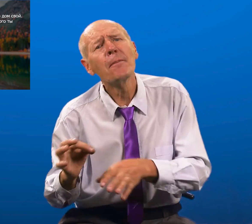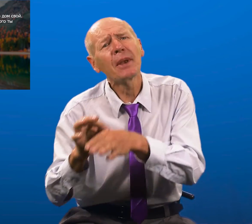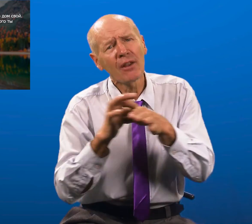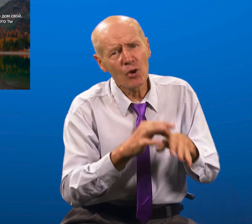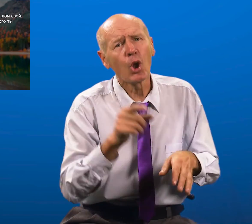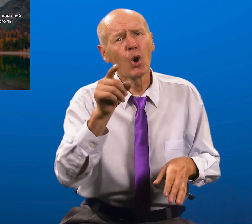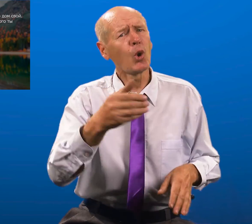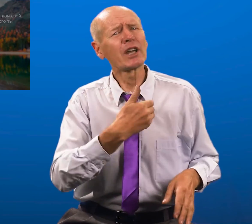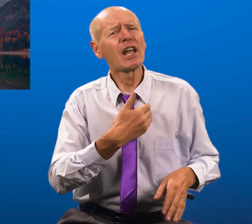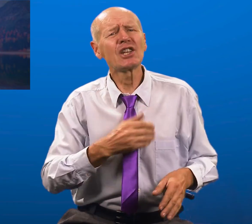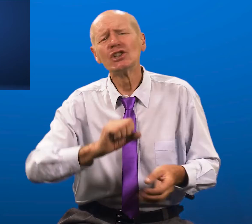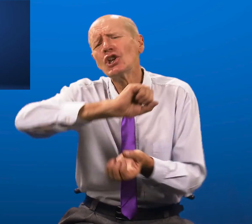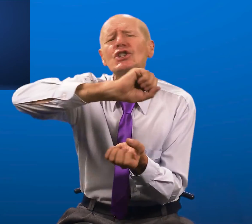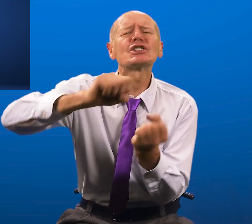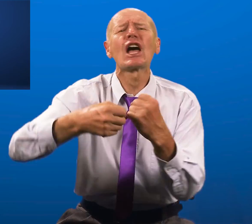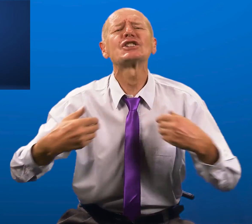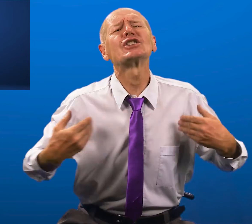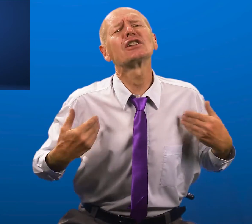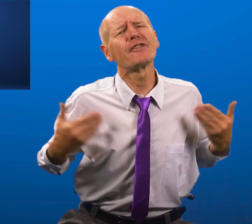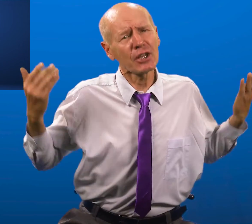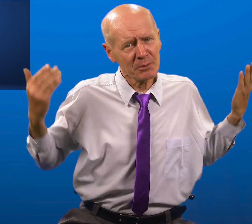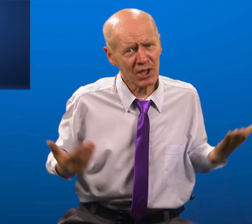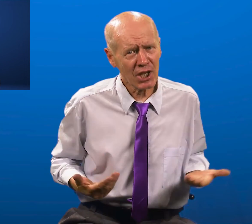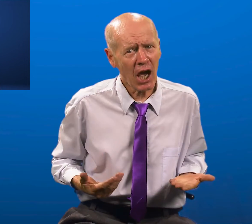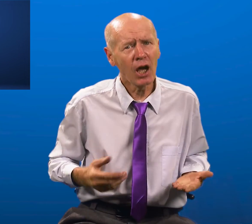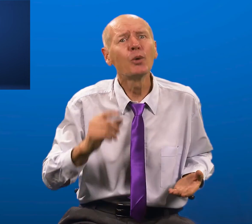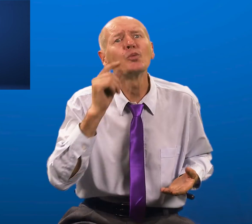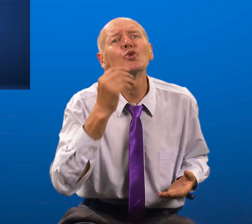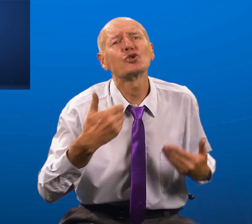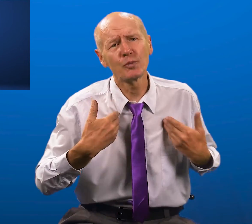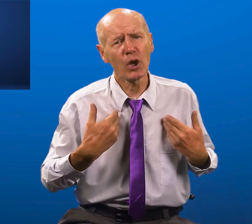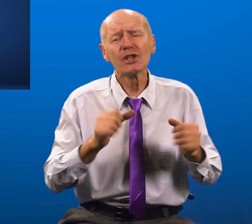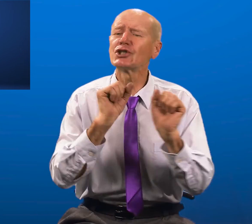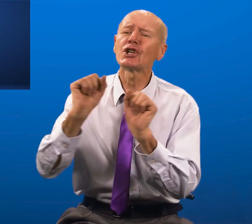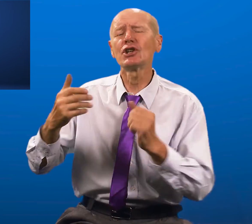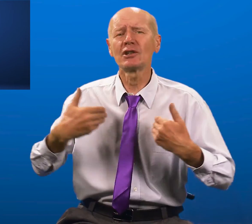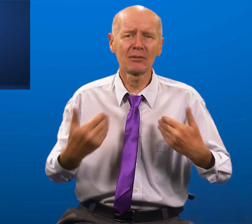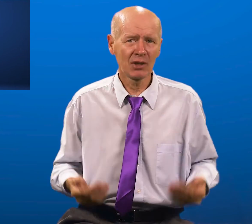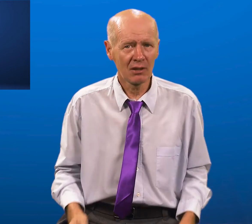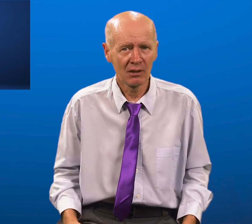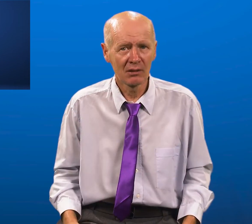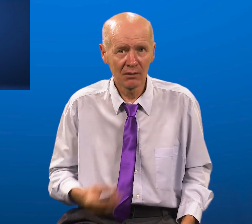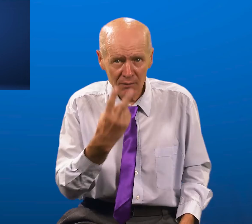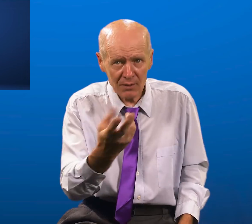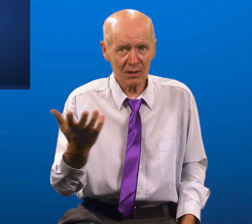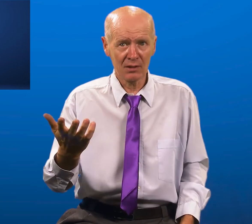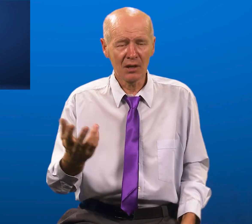ругаться надо мной». И мы видим, что вот эта одежда, которую снимает с